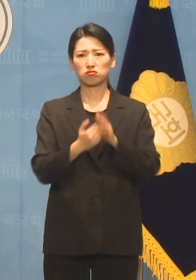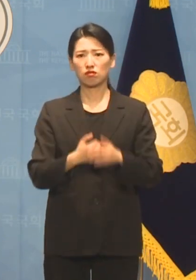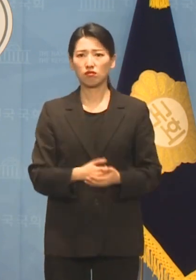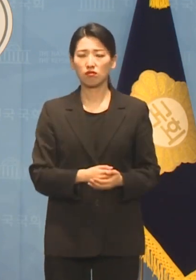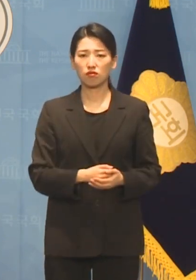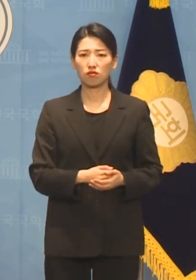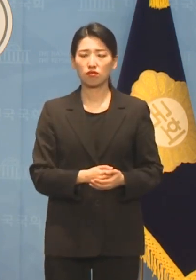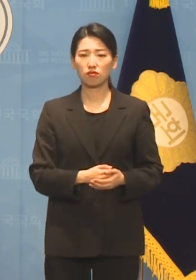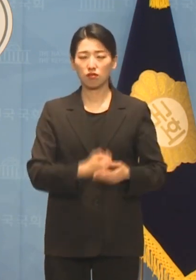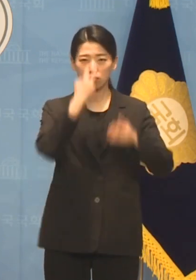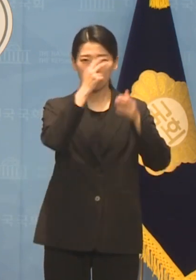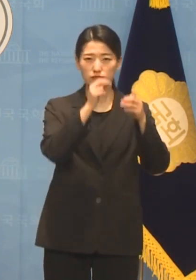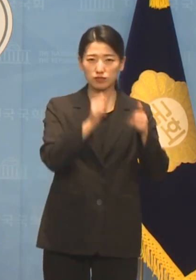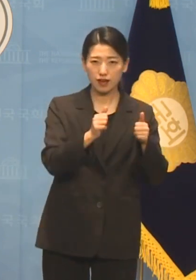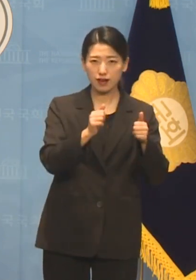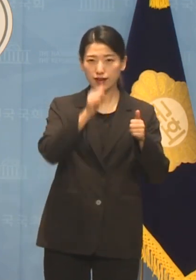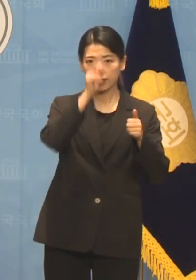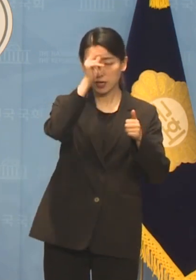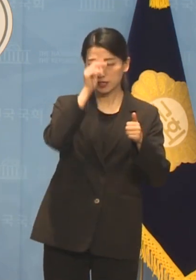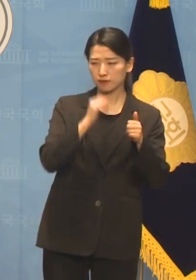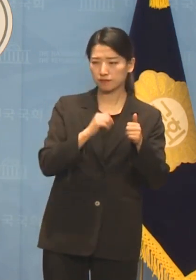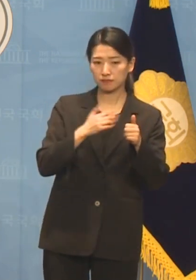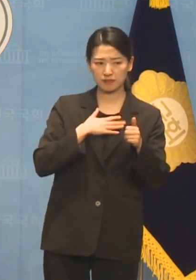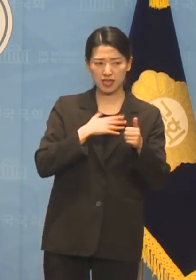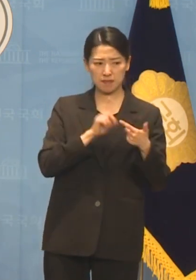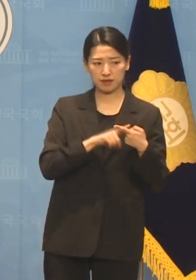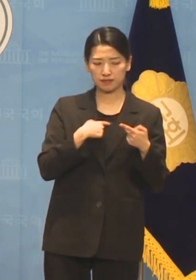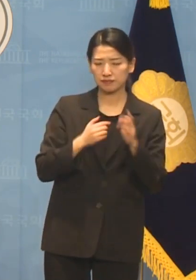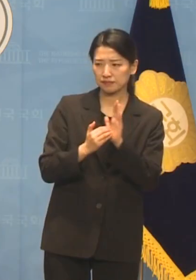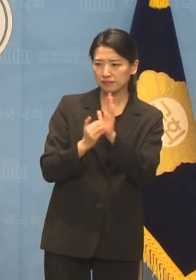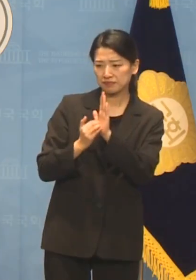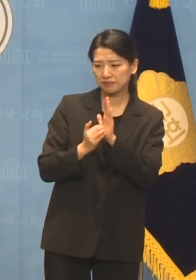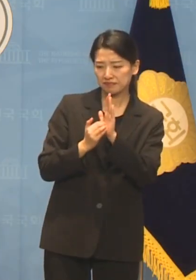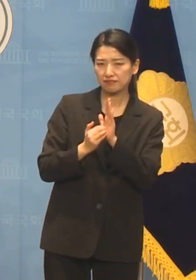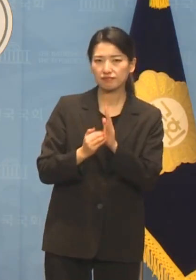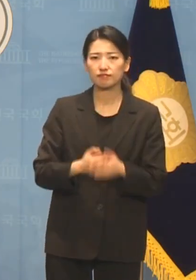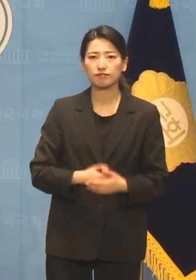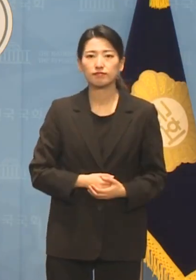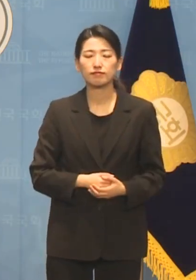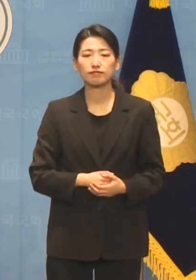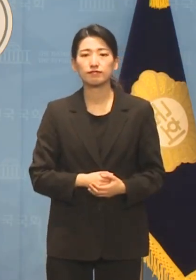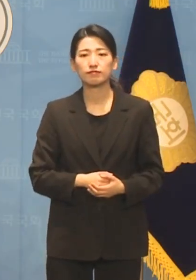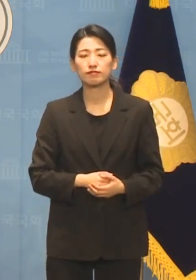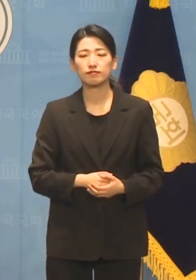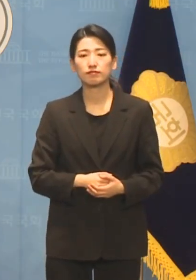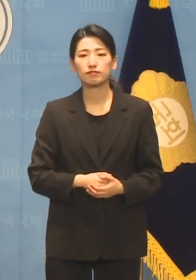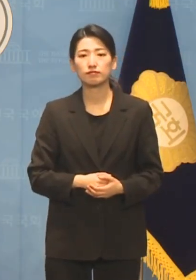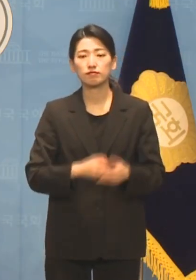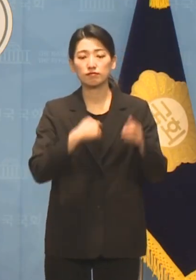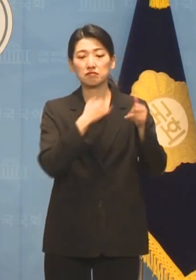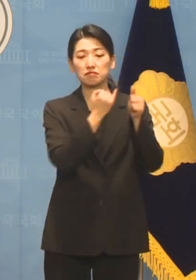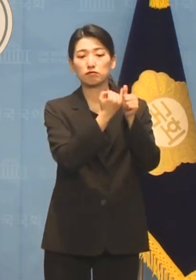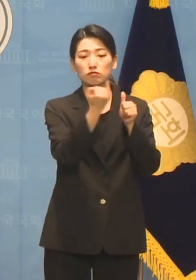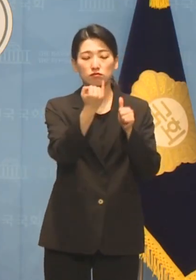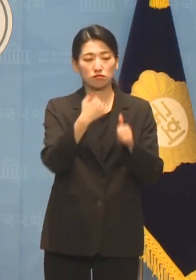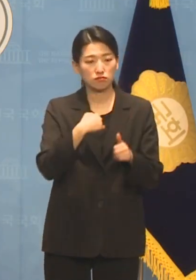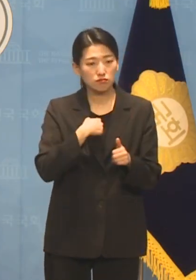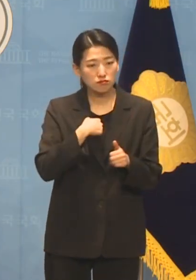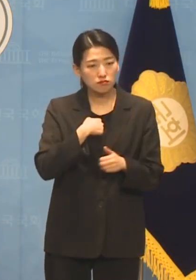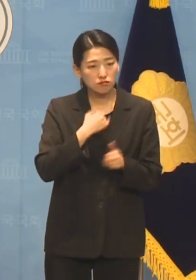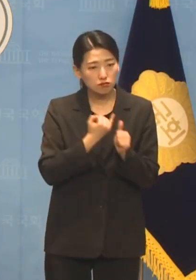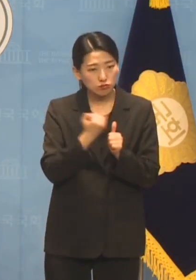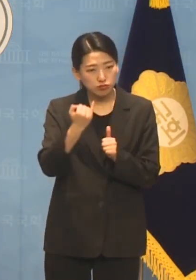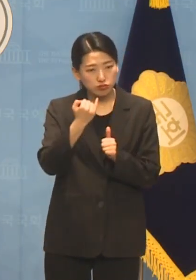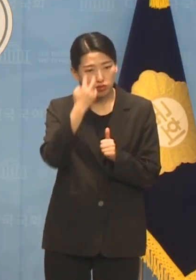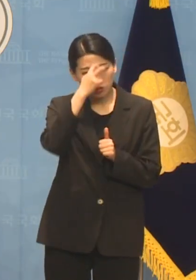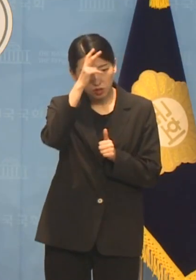사정기관을 동원해서 방어적인 태도를 보였습니다. 특히 김건희 여사 관련 의혹에 대해서는 소환 필요 없다는 식의